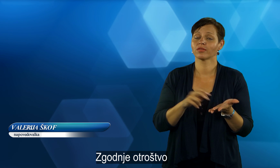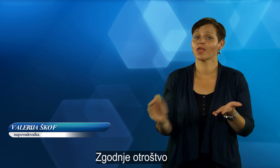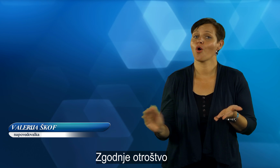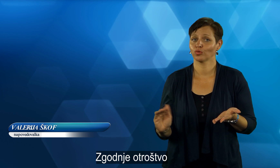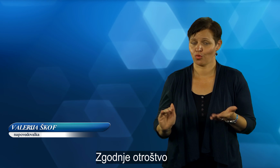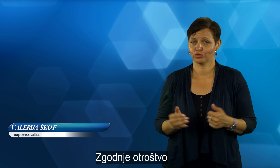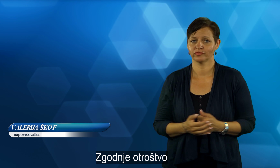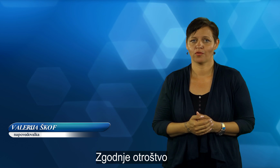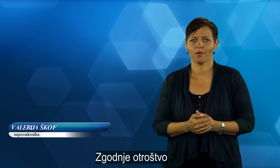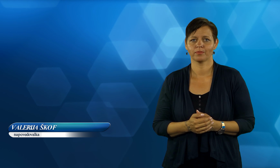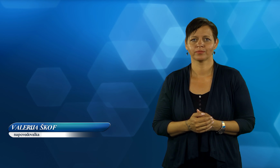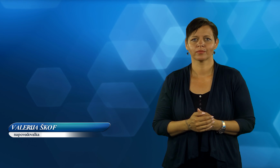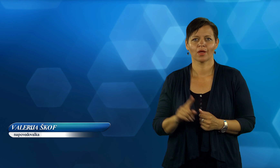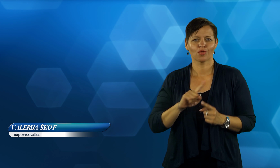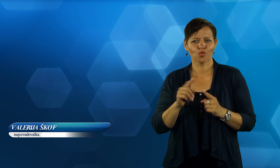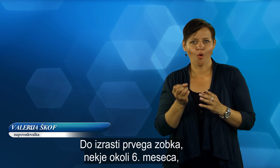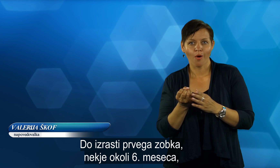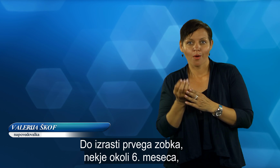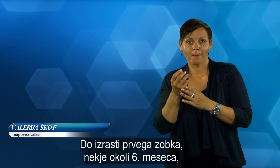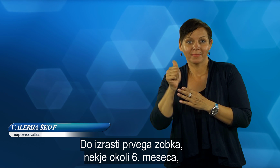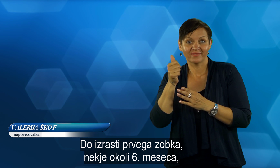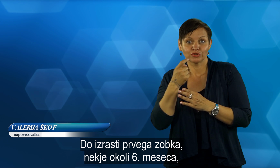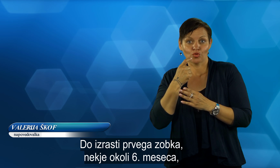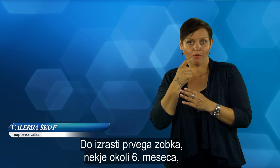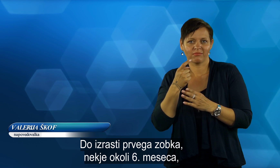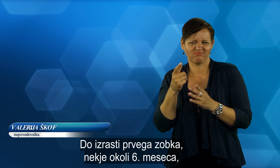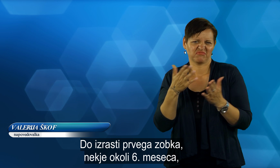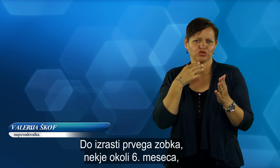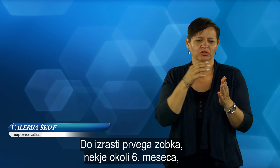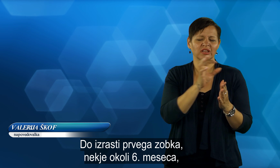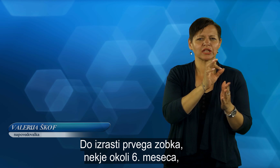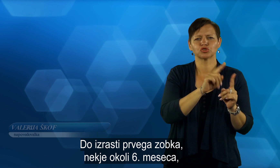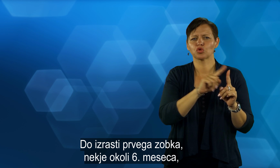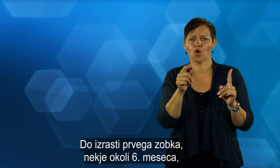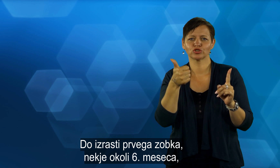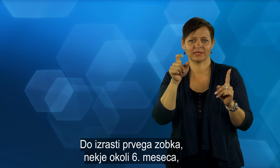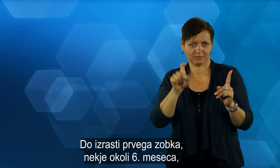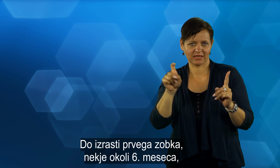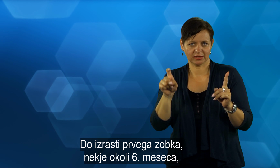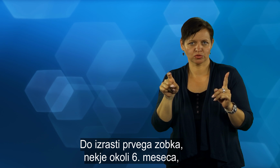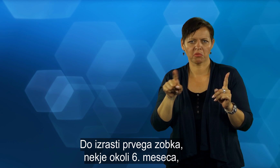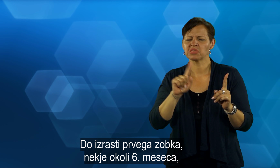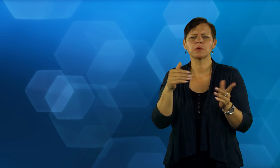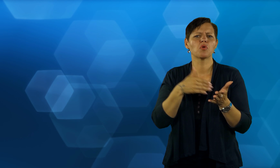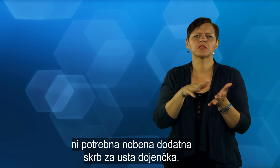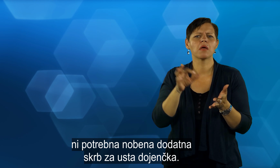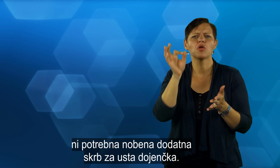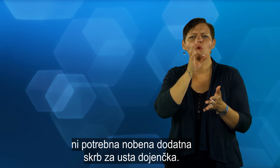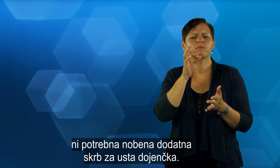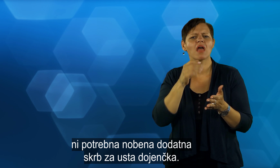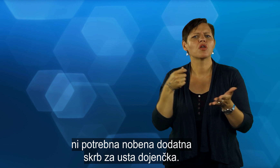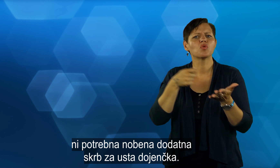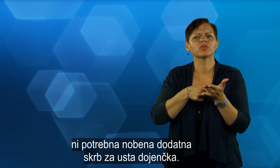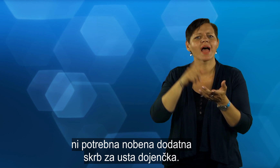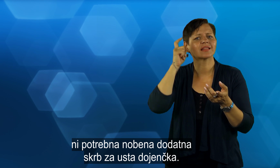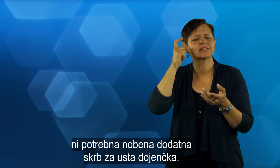Zgodnje otroštvo. Do izrasti prvega zobka, nekje okoli 6. meseca, ni potrebna nobena dodatna